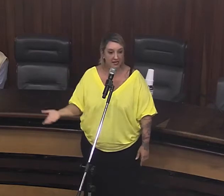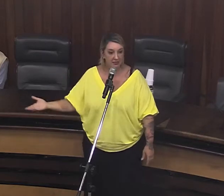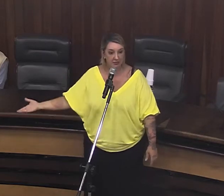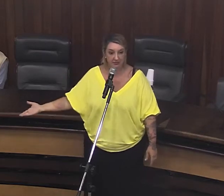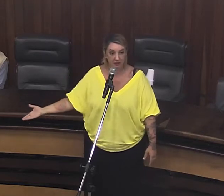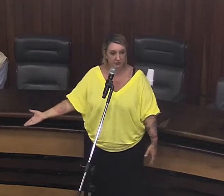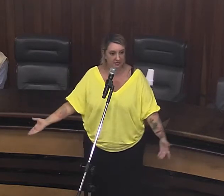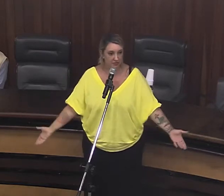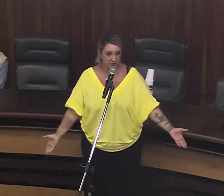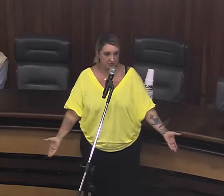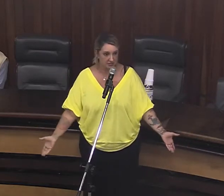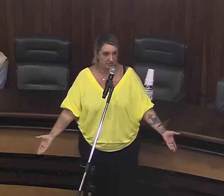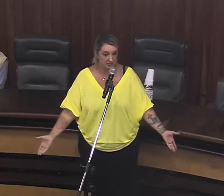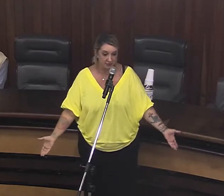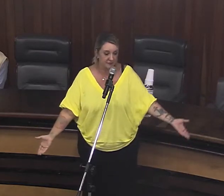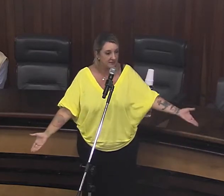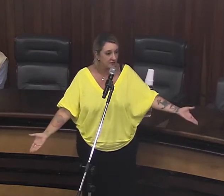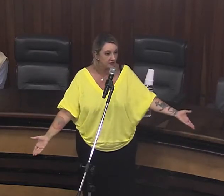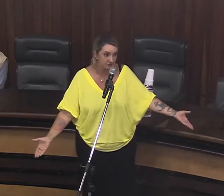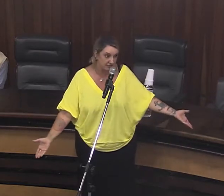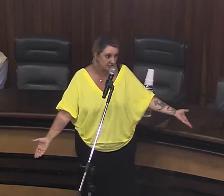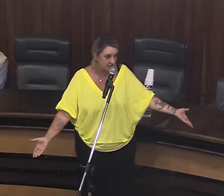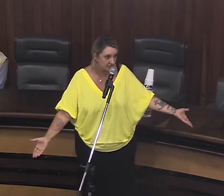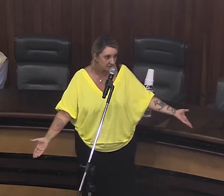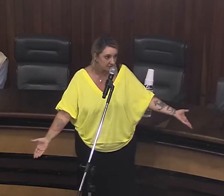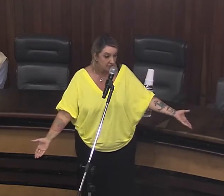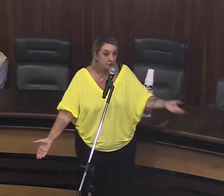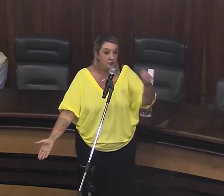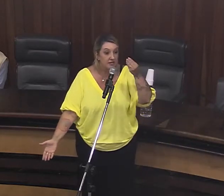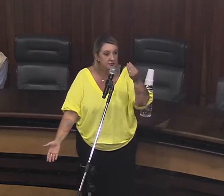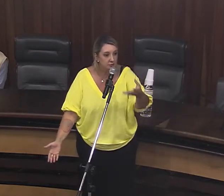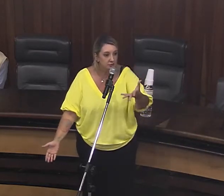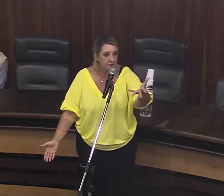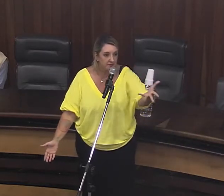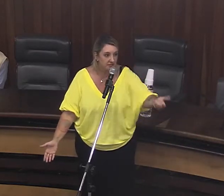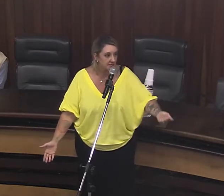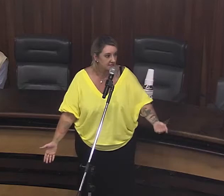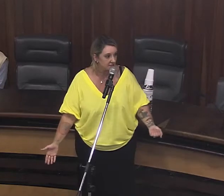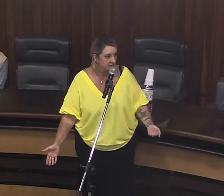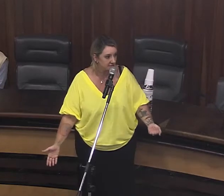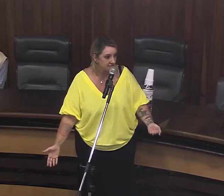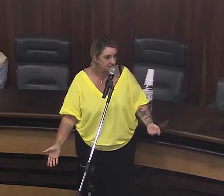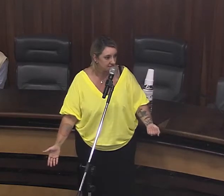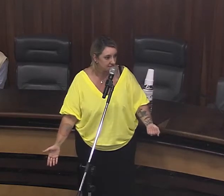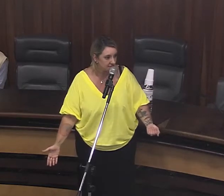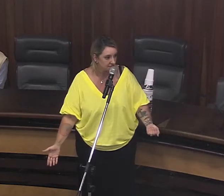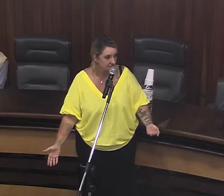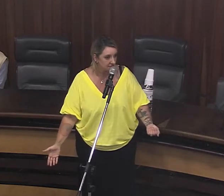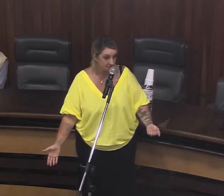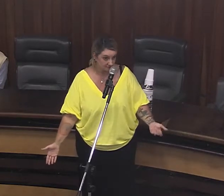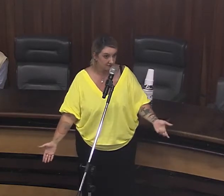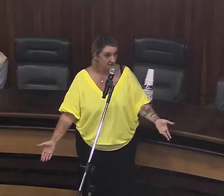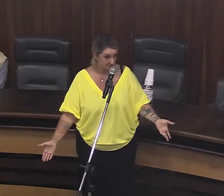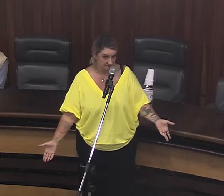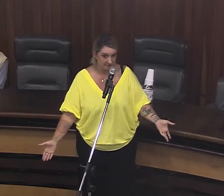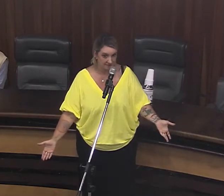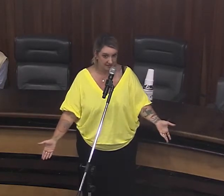calor de ontem e de hoje, gente, no final do dia, não há surdo que preste atenção em vocês. Né?